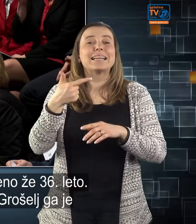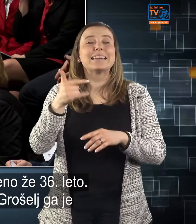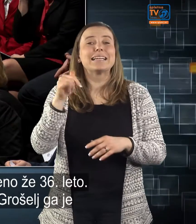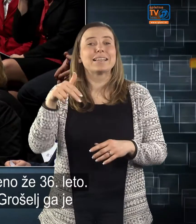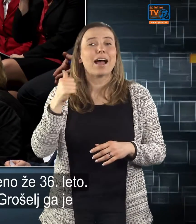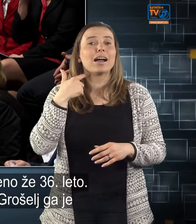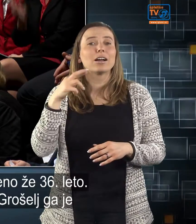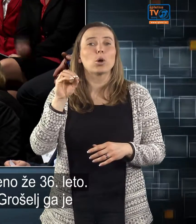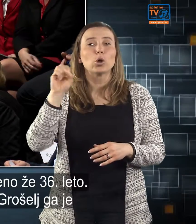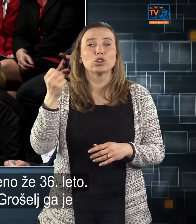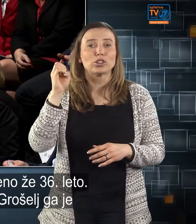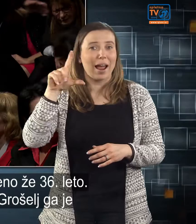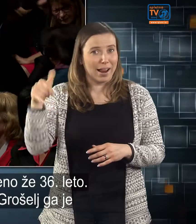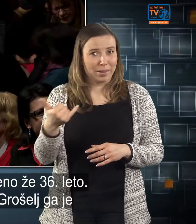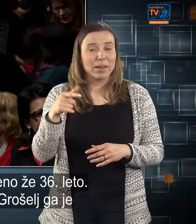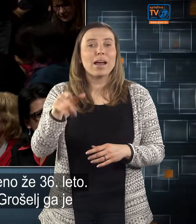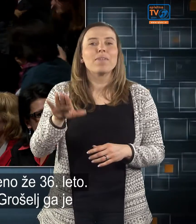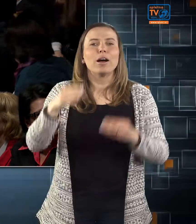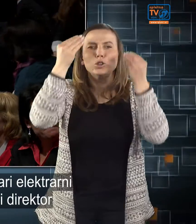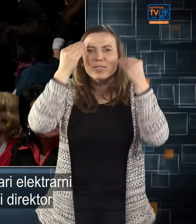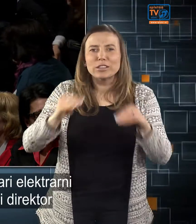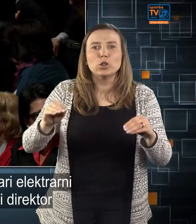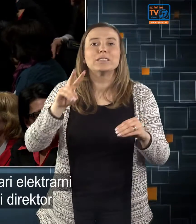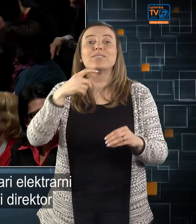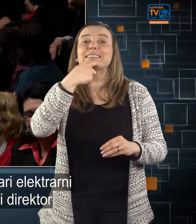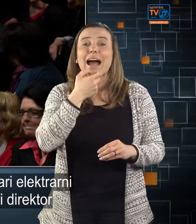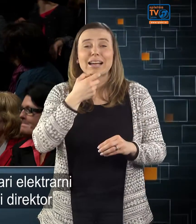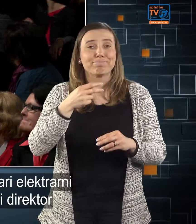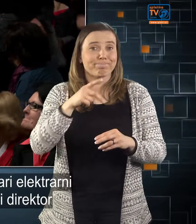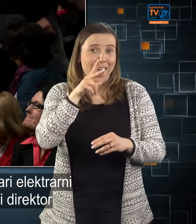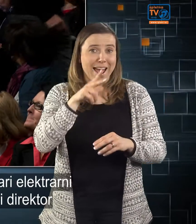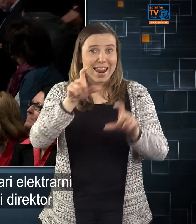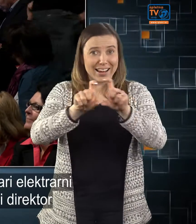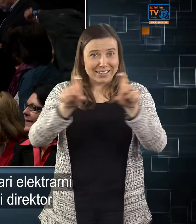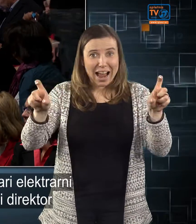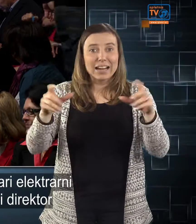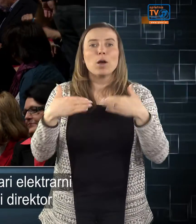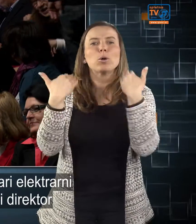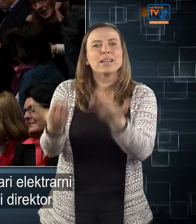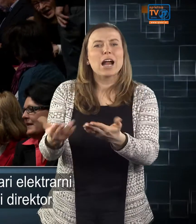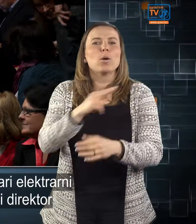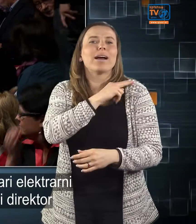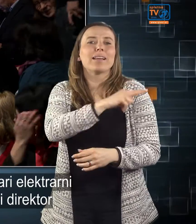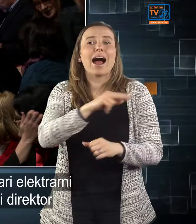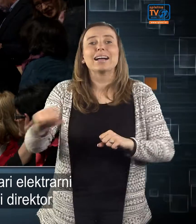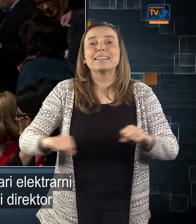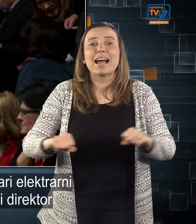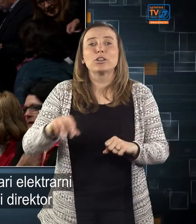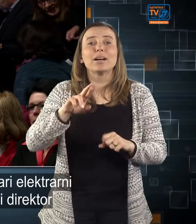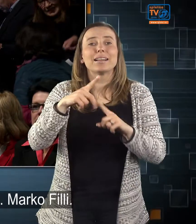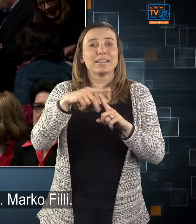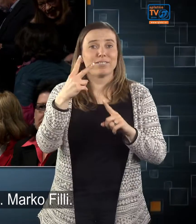magistri Tini Grošelj, ga je na slovesnosti v Stari elektrarni podelil generalni direktor RTV